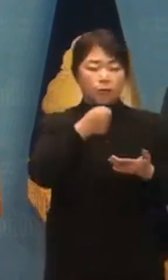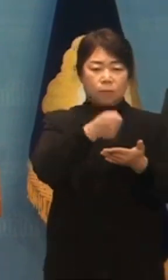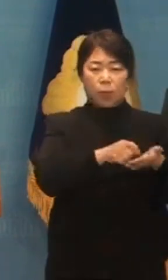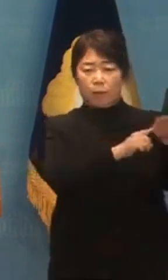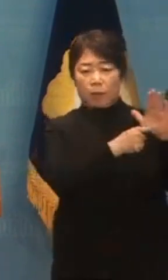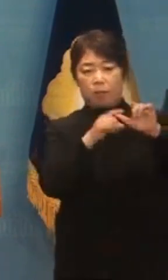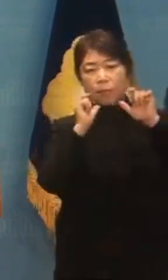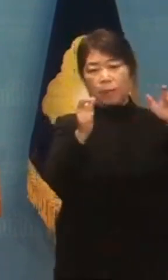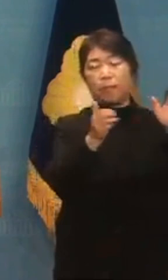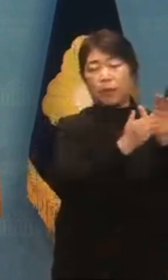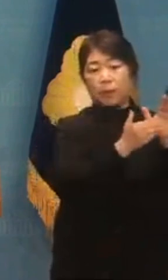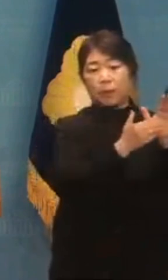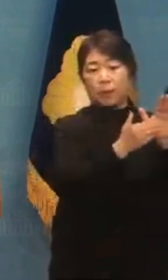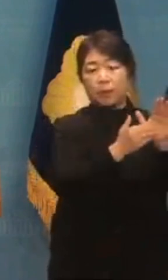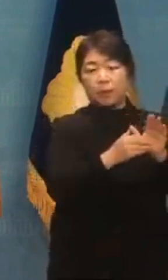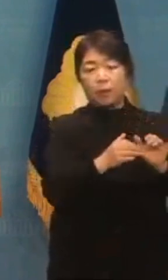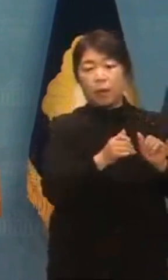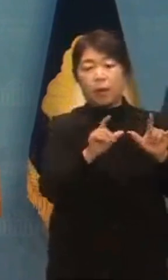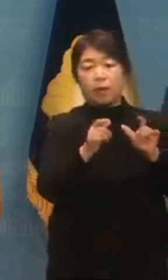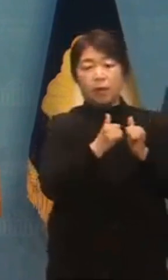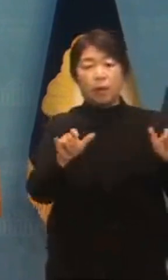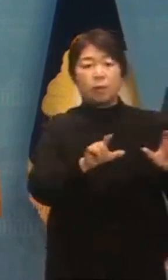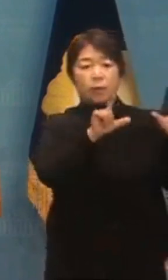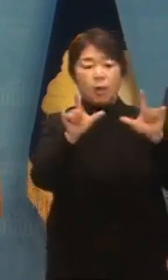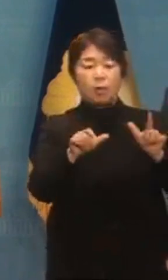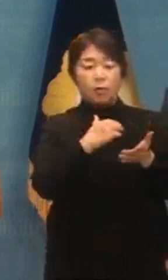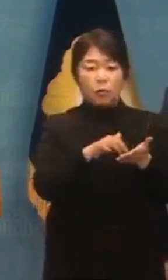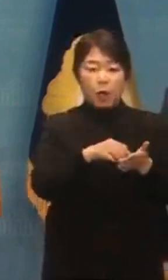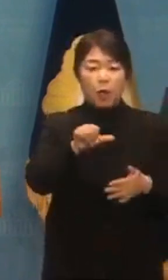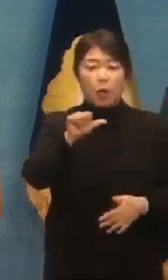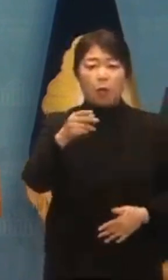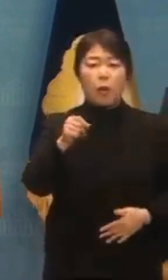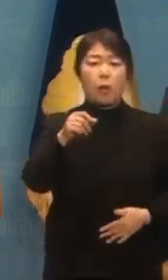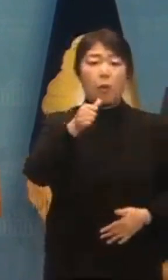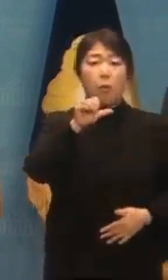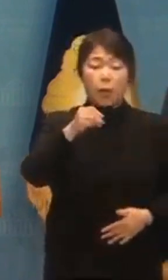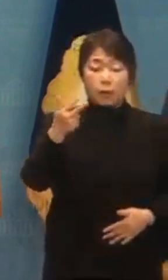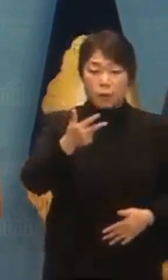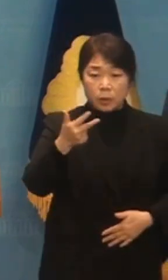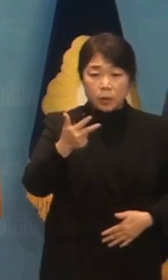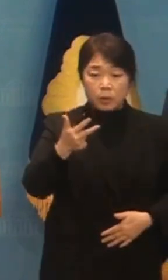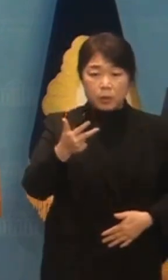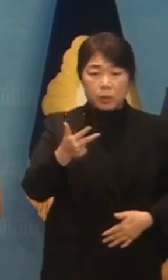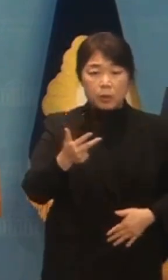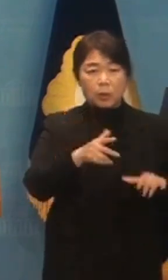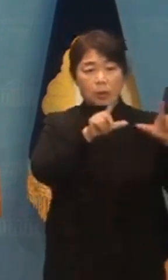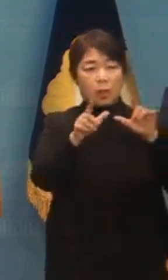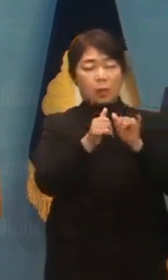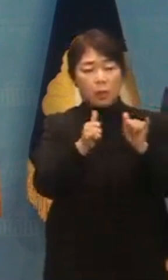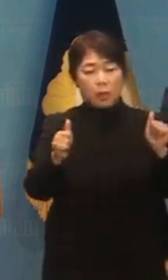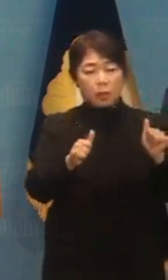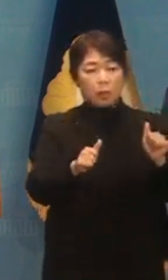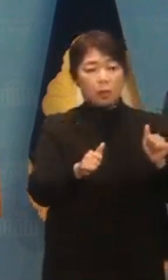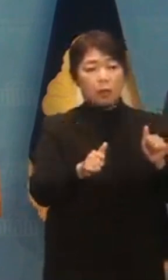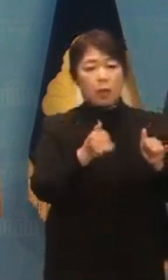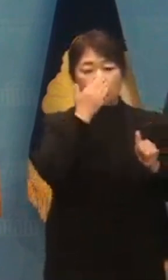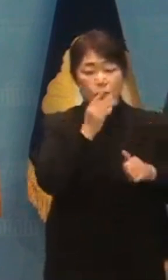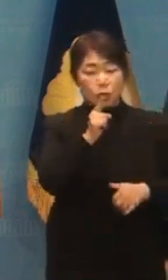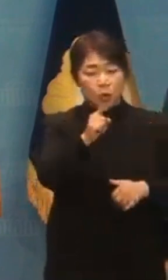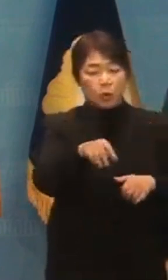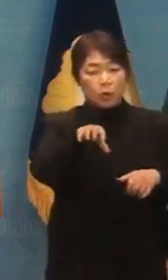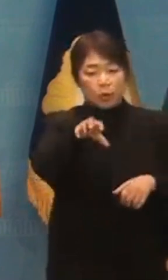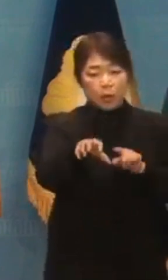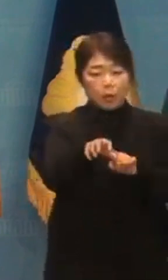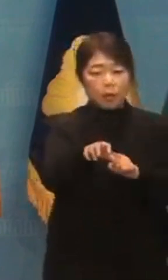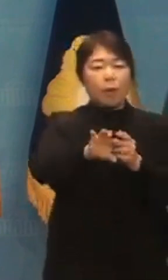채 인구 5만 7천 명의 순천시 해로면을 광양시 곡성군 구례군 선거구에 확보시킨